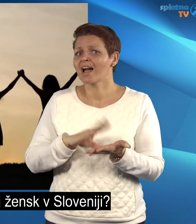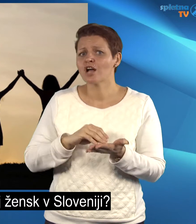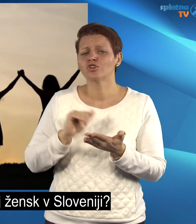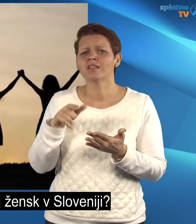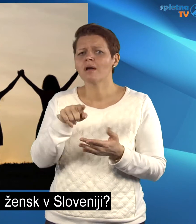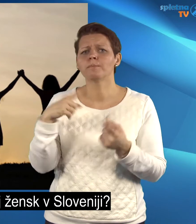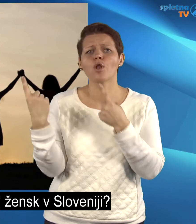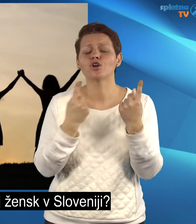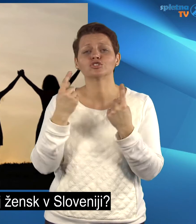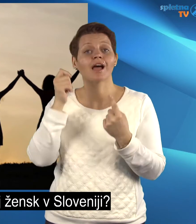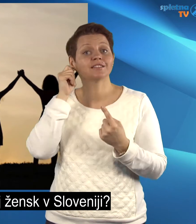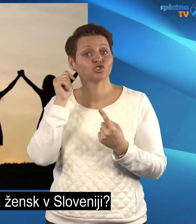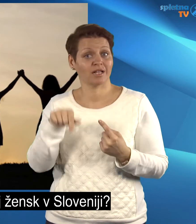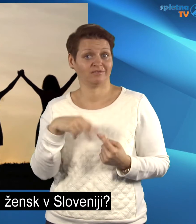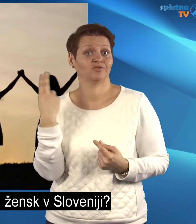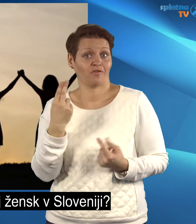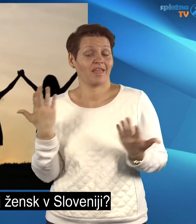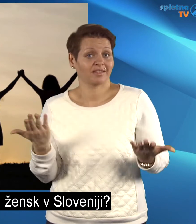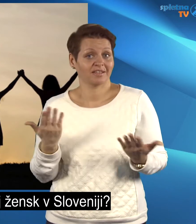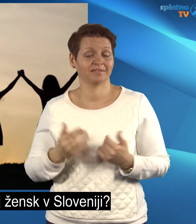In kakšen je položaj žensk v Sloveniji?